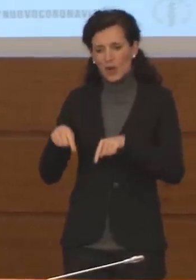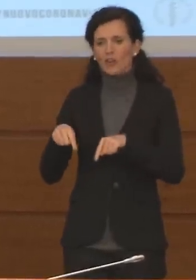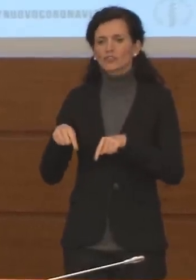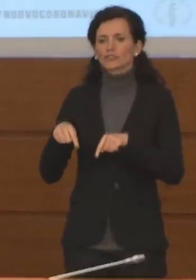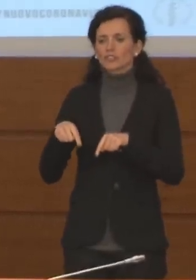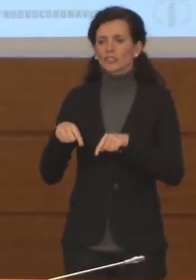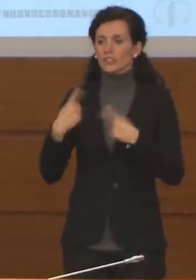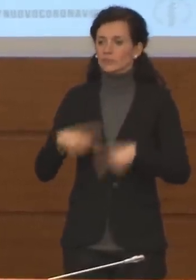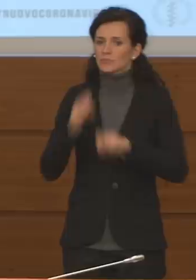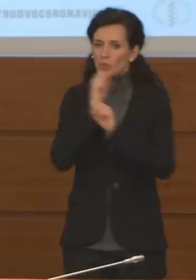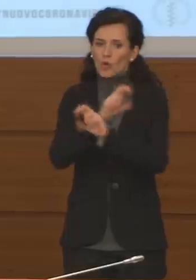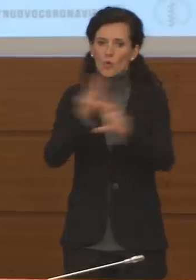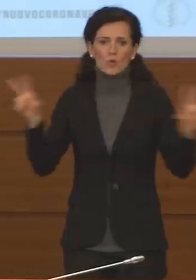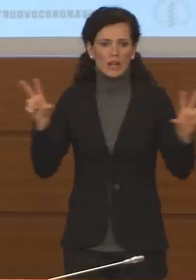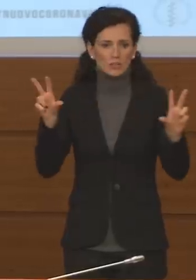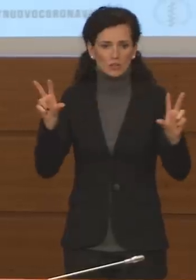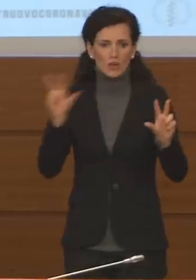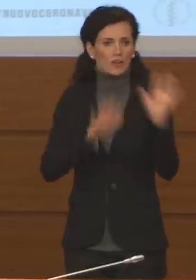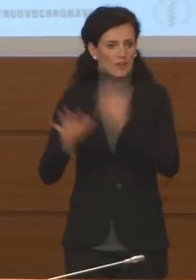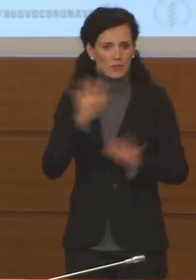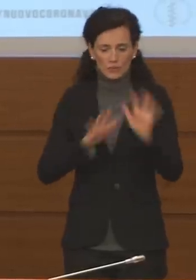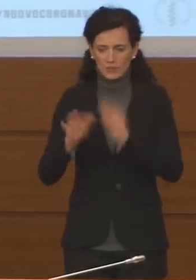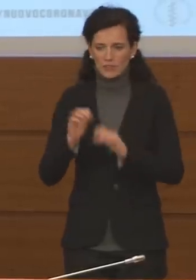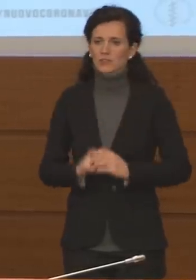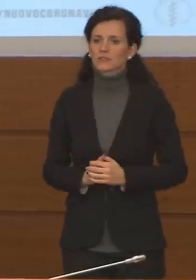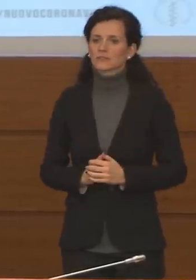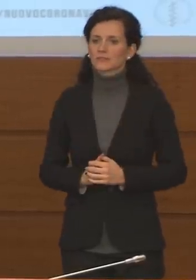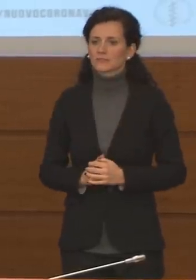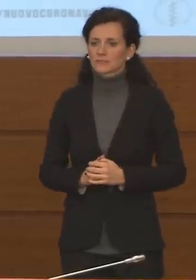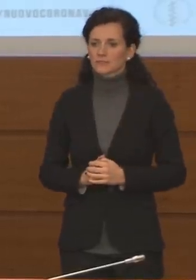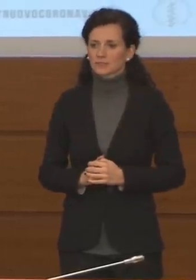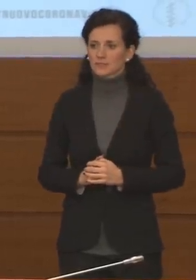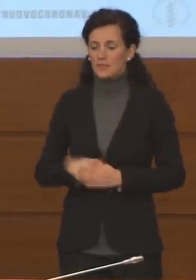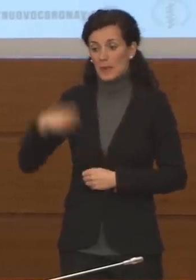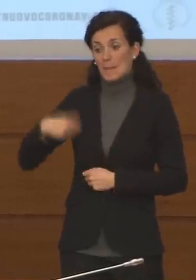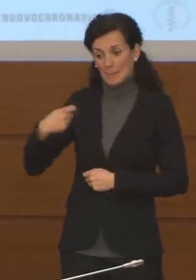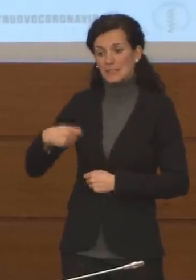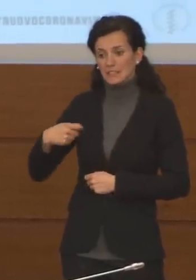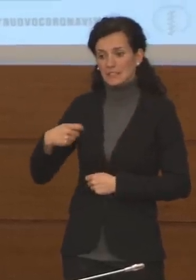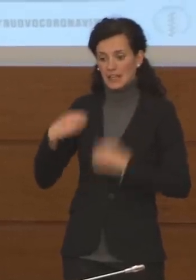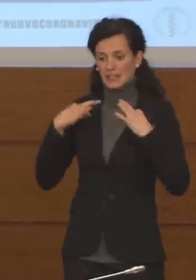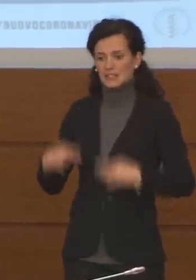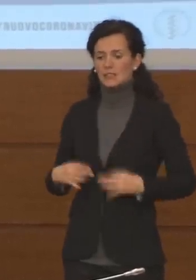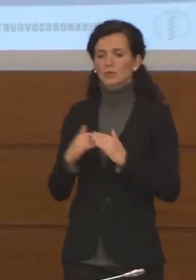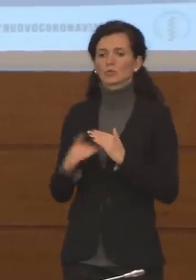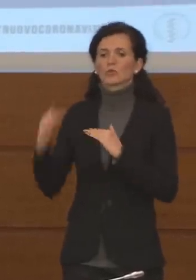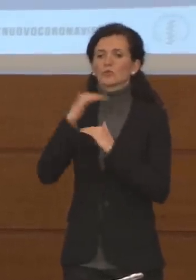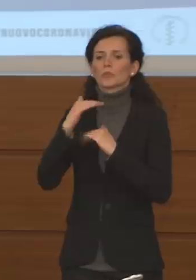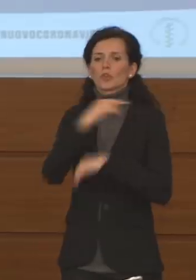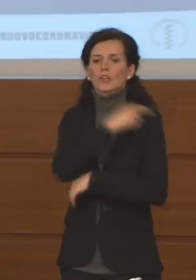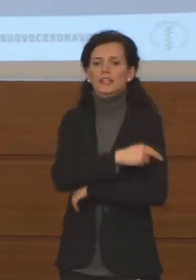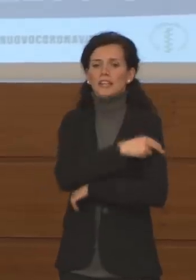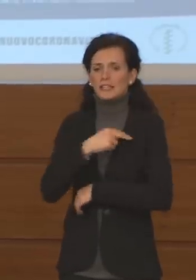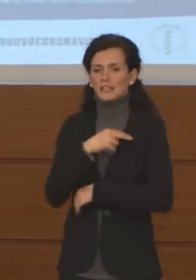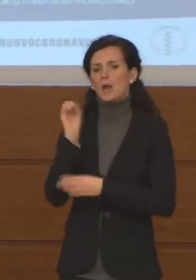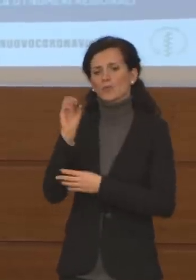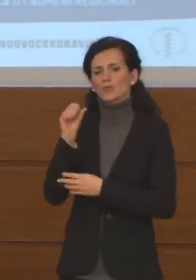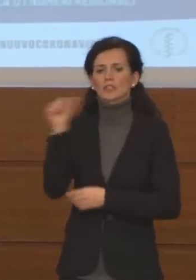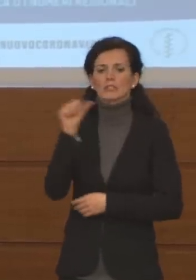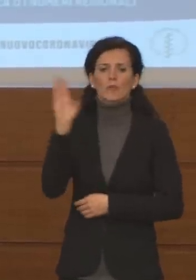questa comunicazione e il presidente dell'istituto superiore di sanità